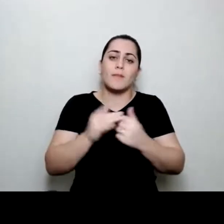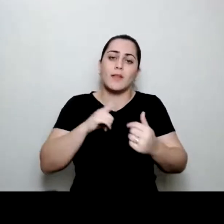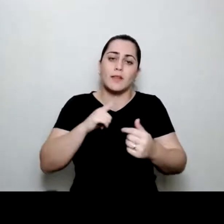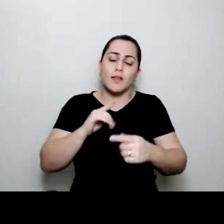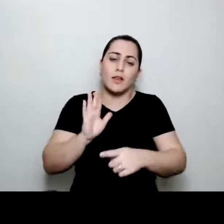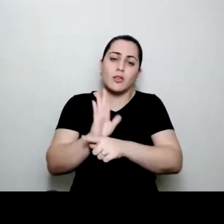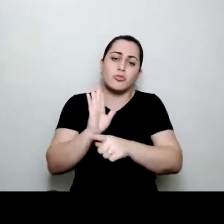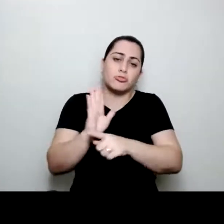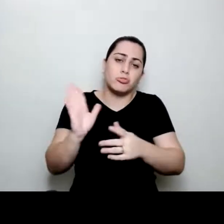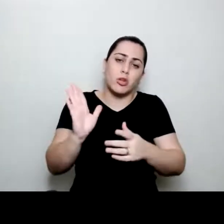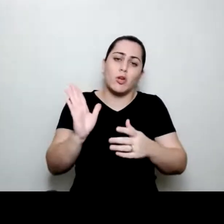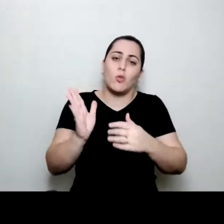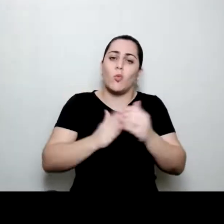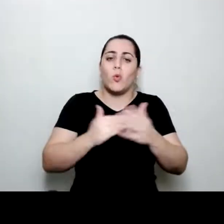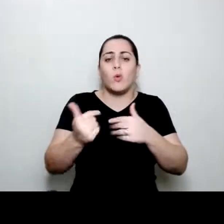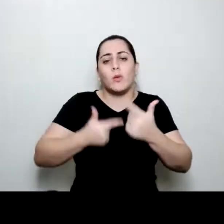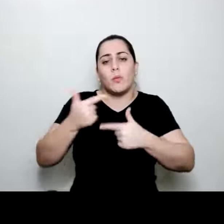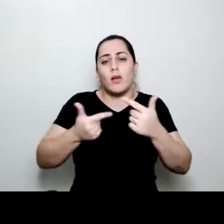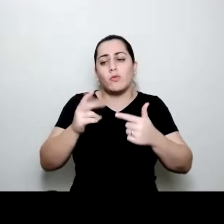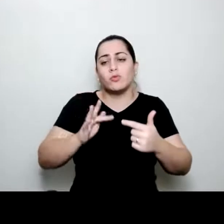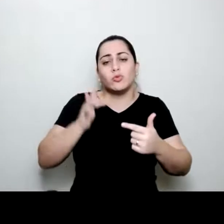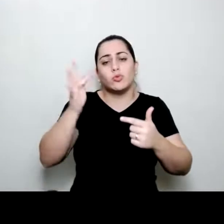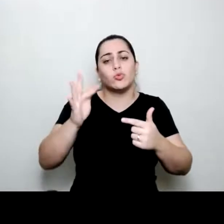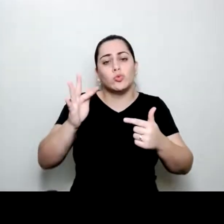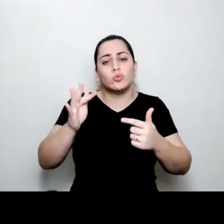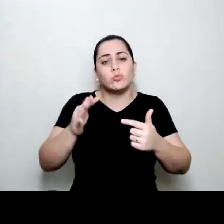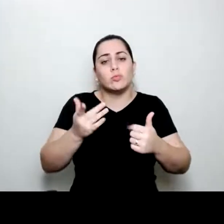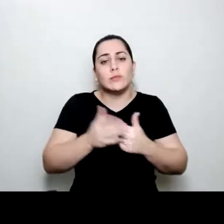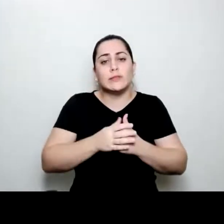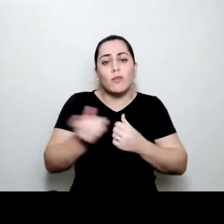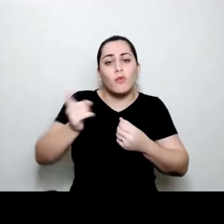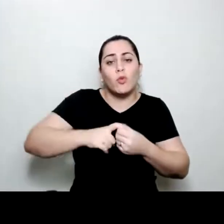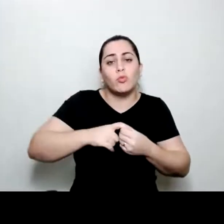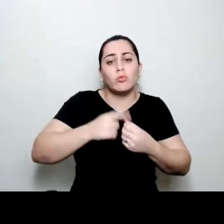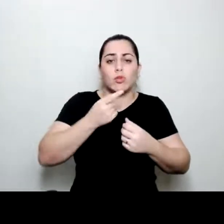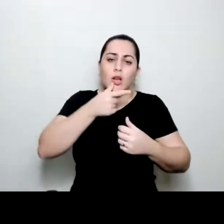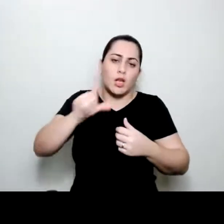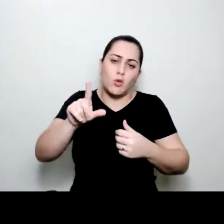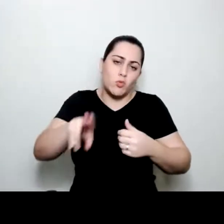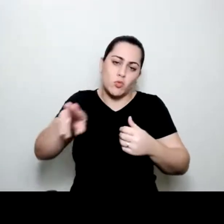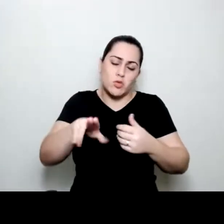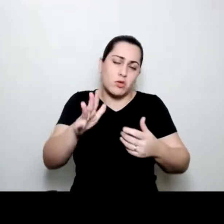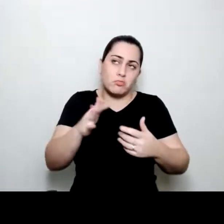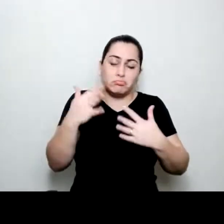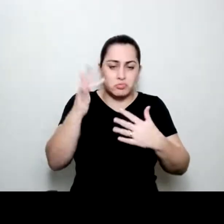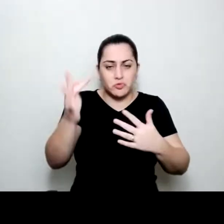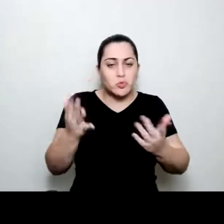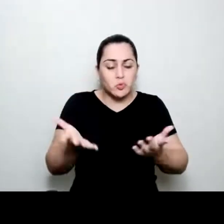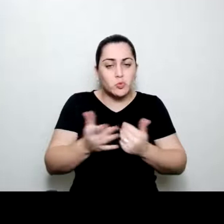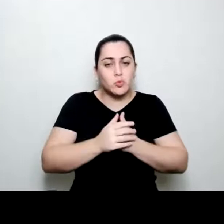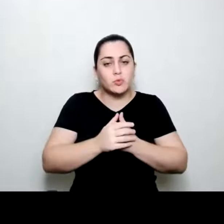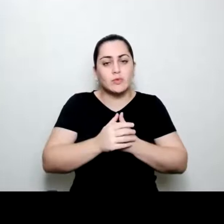quaisquer ações de revitalização linguística no futuro, né? Quer dizer,